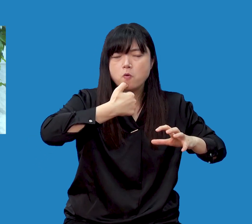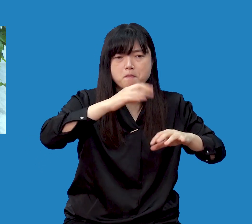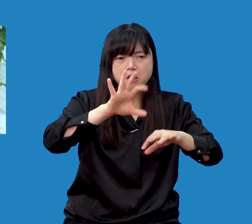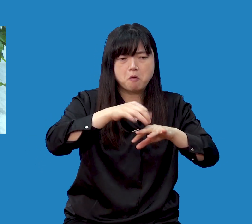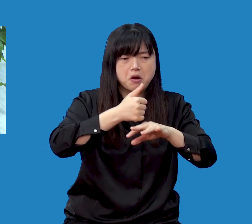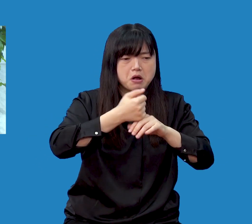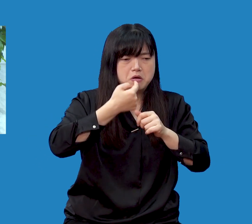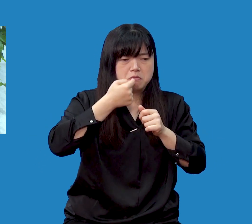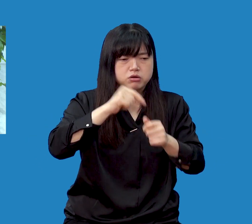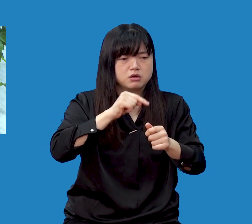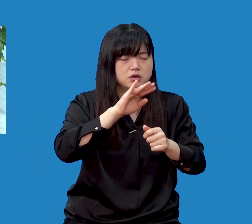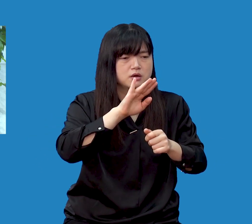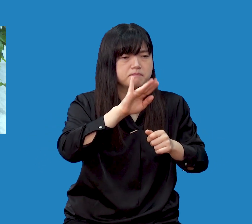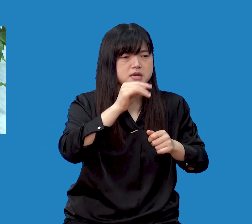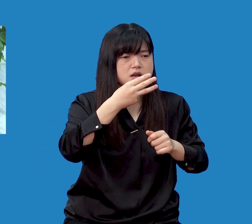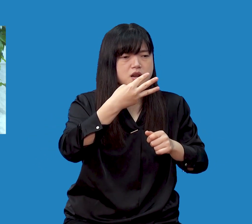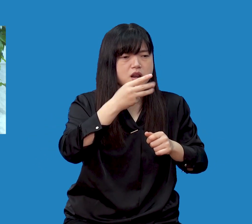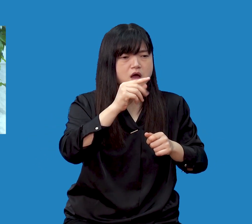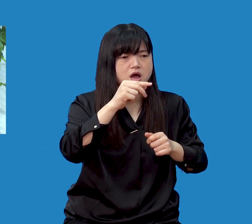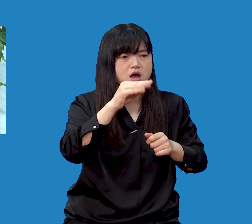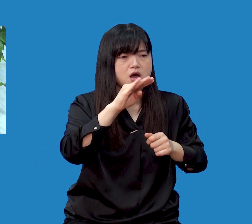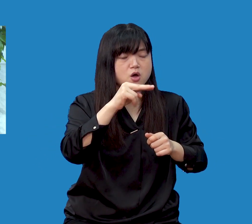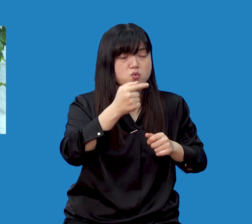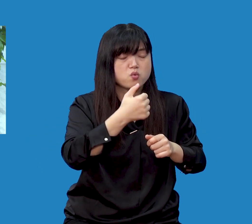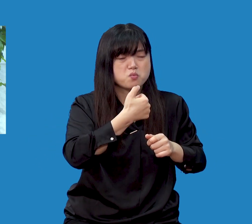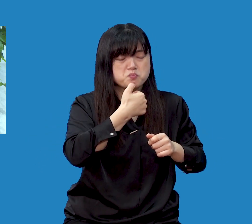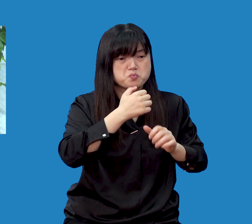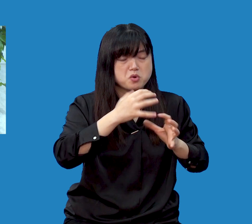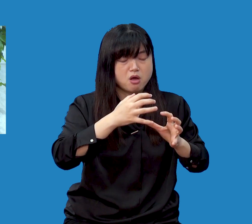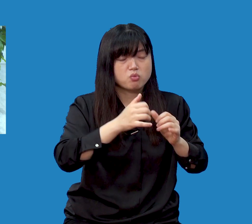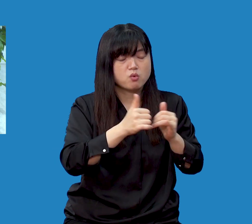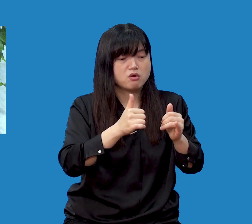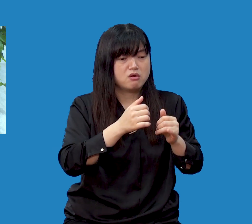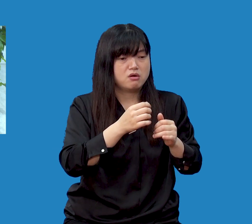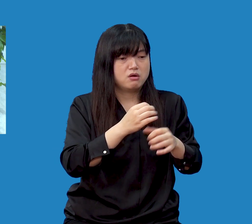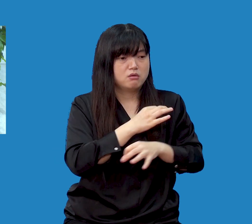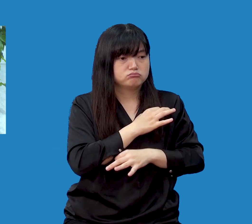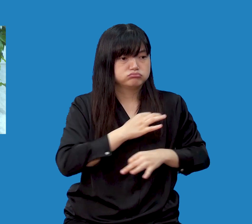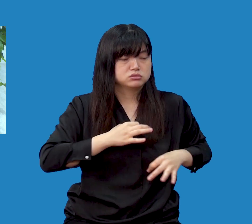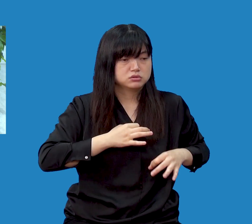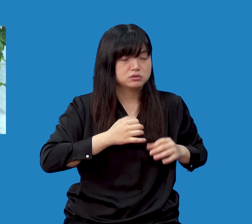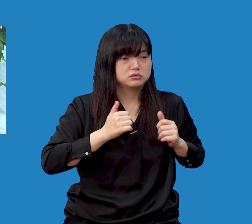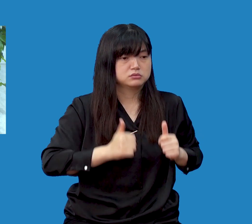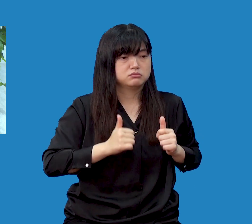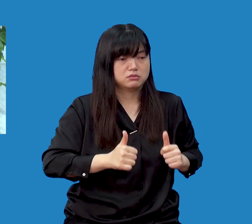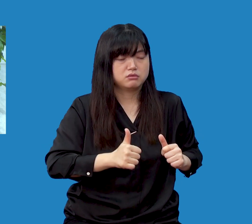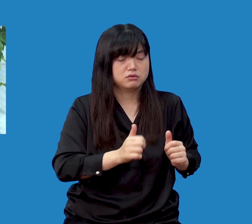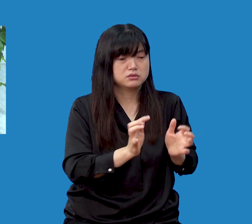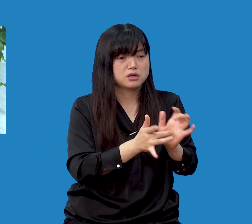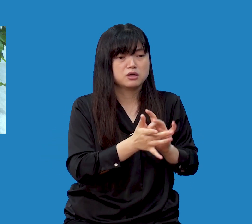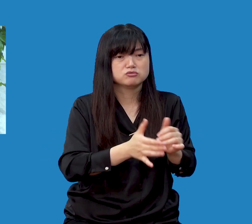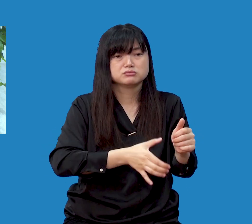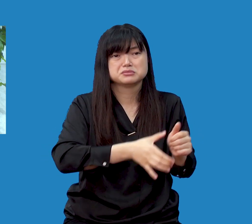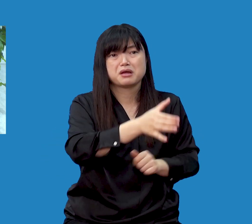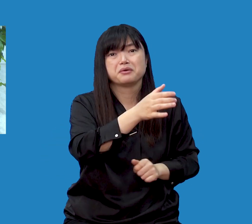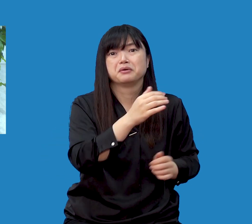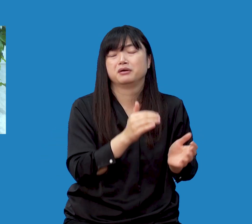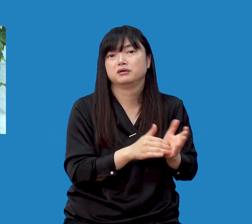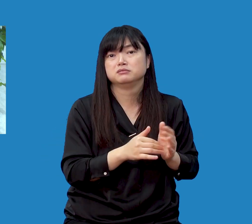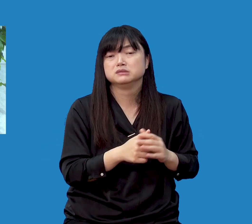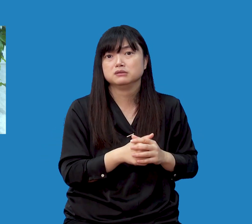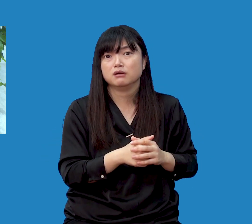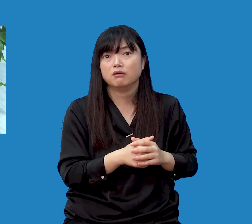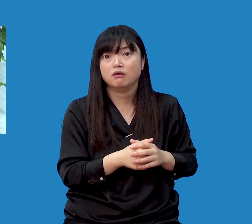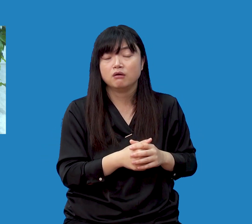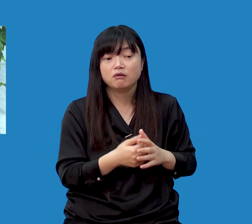파견한 총독 빌라도는 불의한 재판으로 예수님을 십자가 사형에 처했습니다.